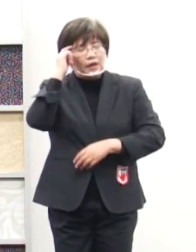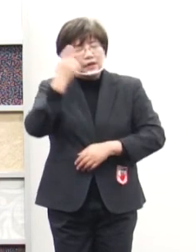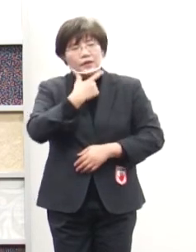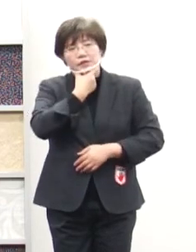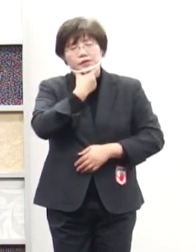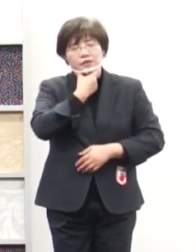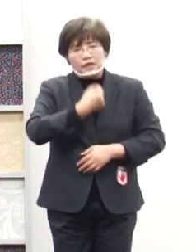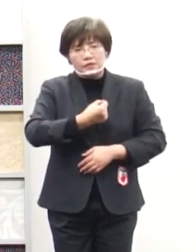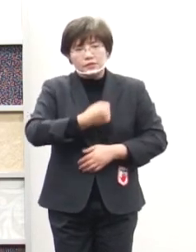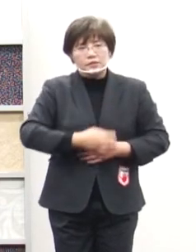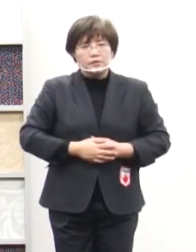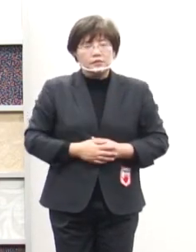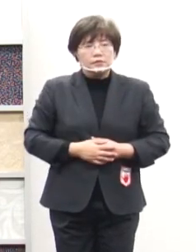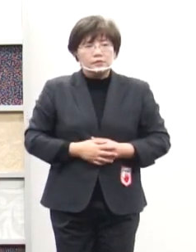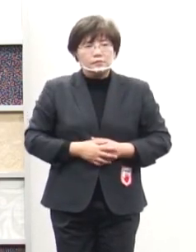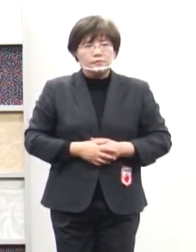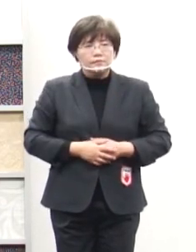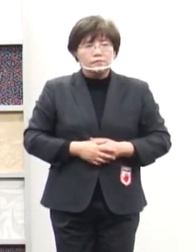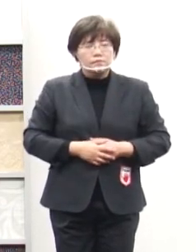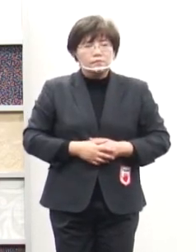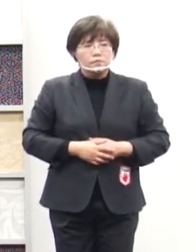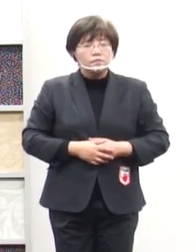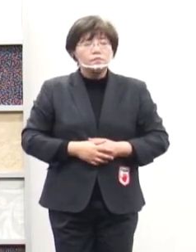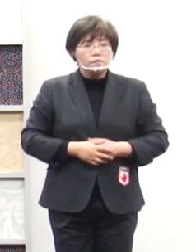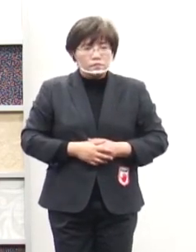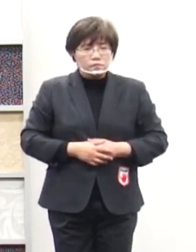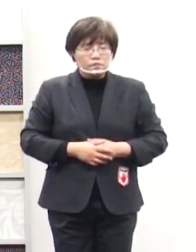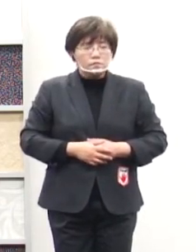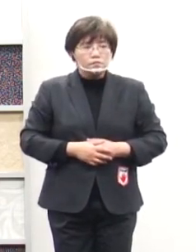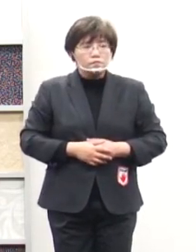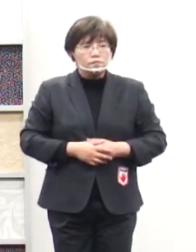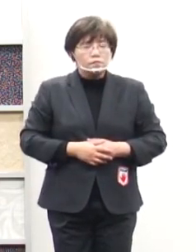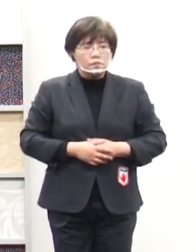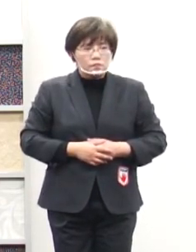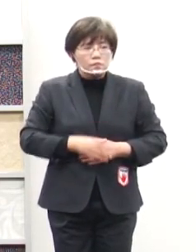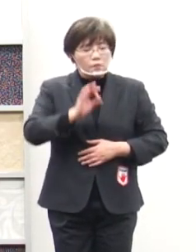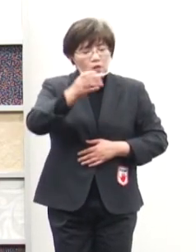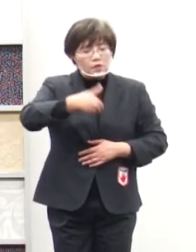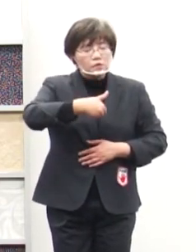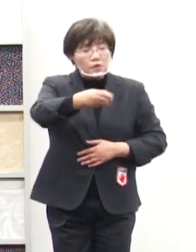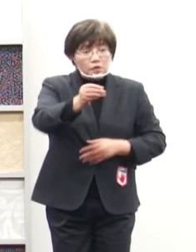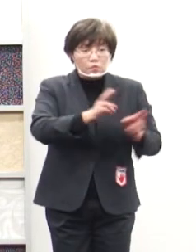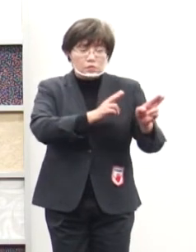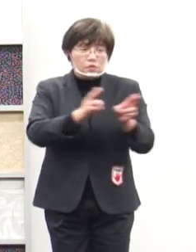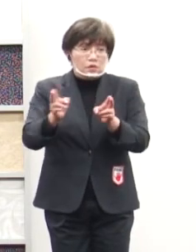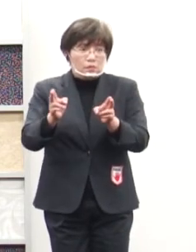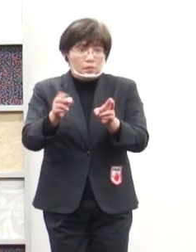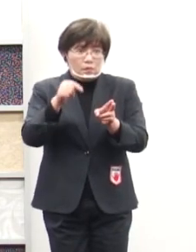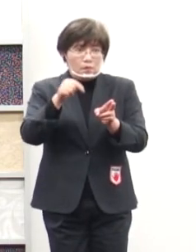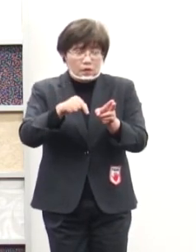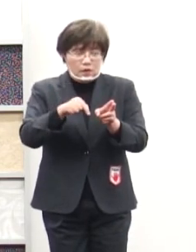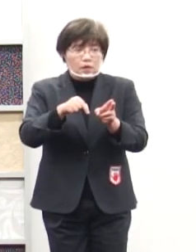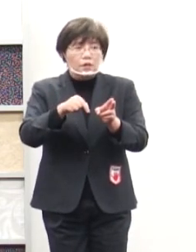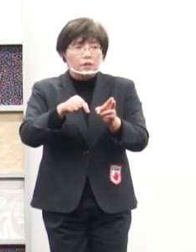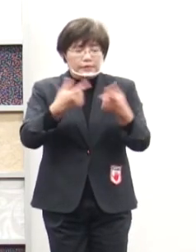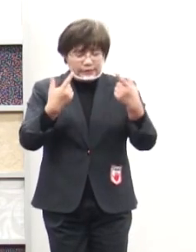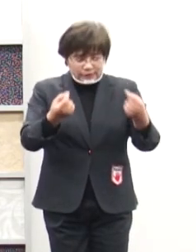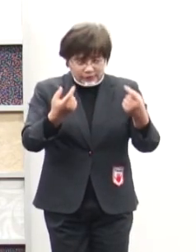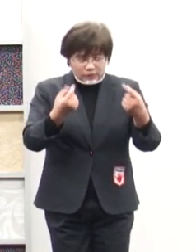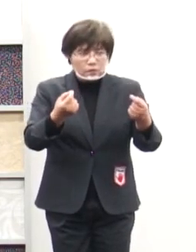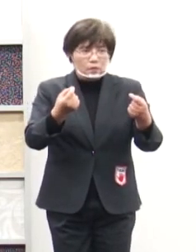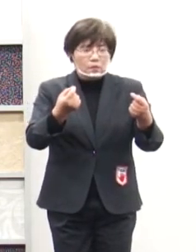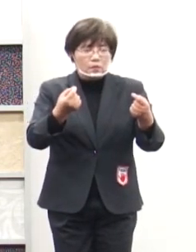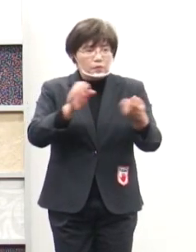まあ、さらにはあとは、まあ制度融資は引き続きですね、しっかりとこの、使い勝手を